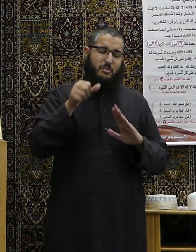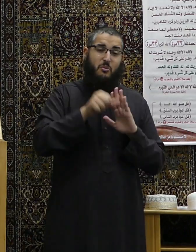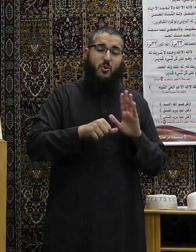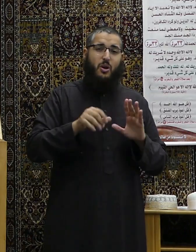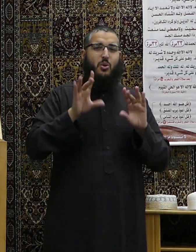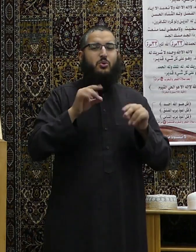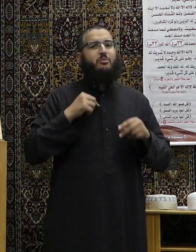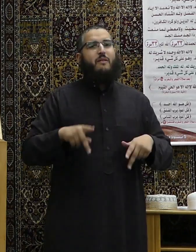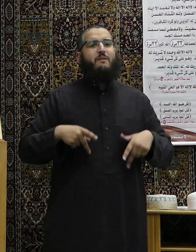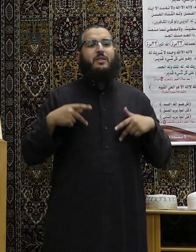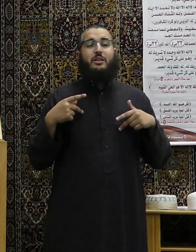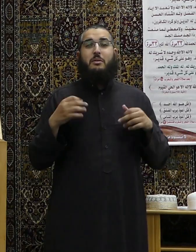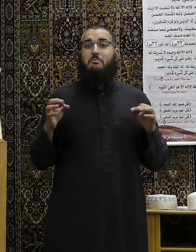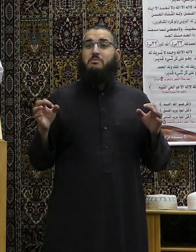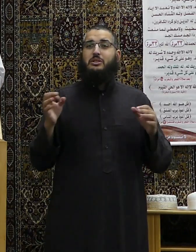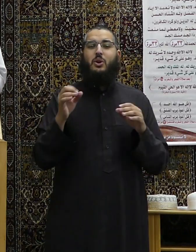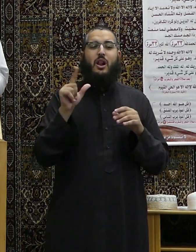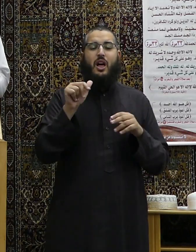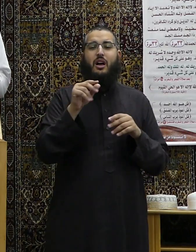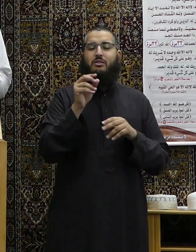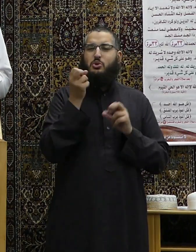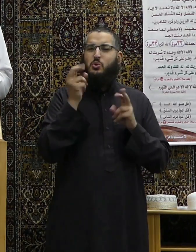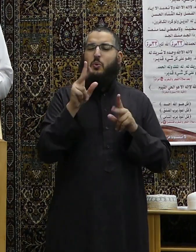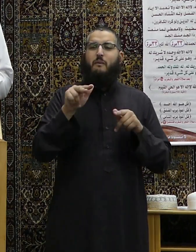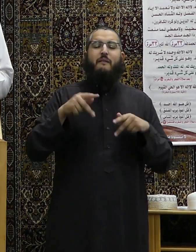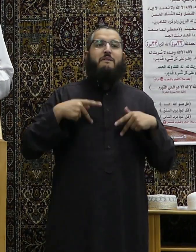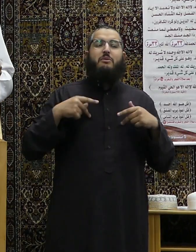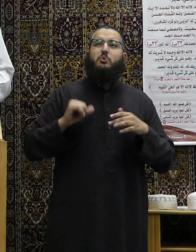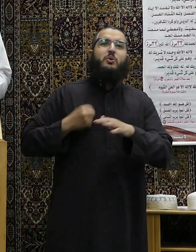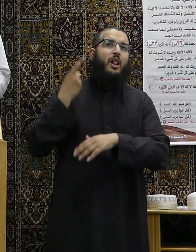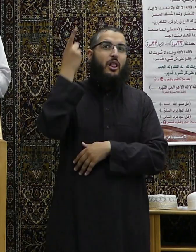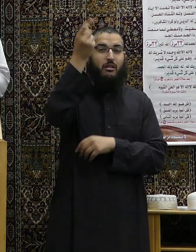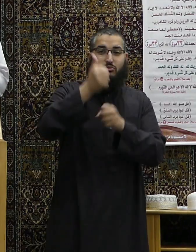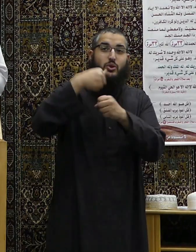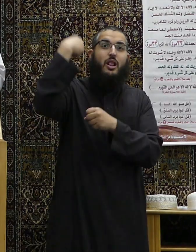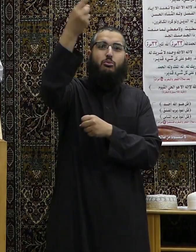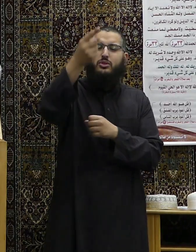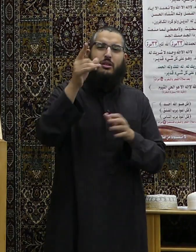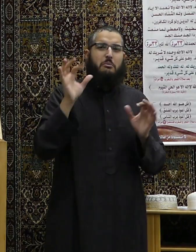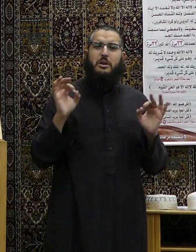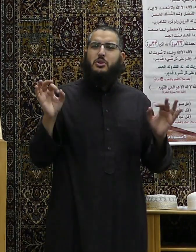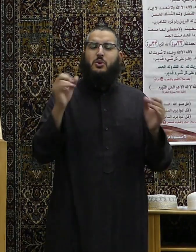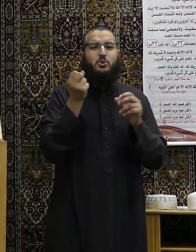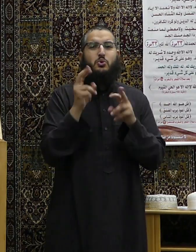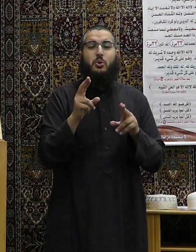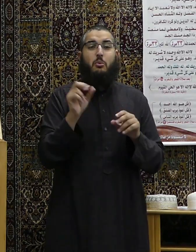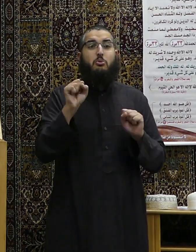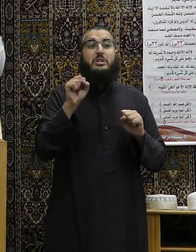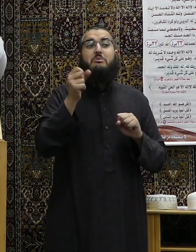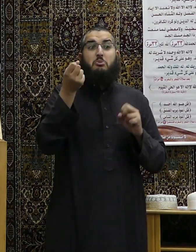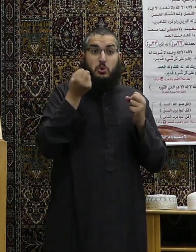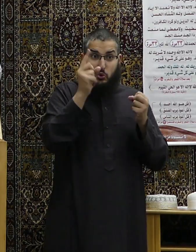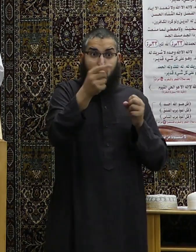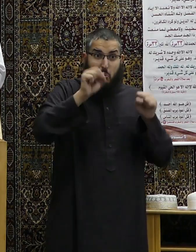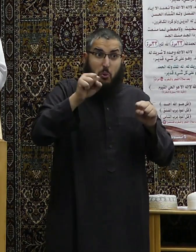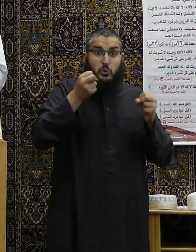vie. Aucun d'entre nous n'a une garantie de vivre jusqu'à l'année prochaine et de pouvoir profiter du Ramadan prochain.